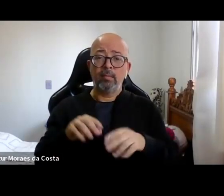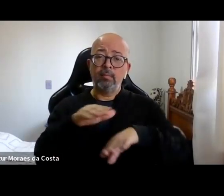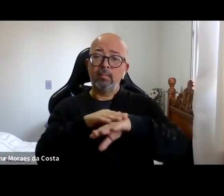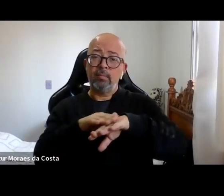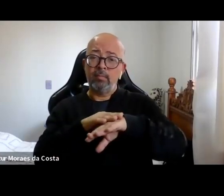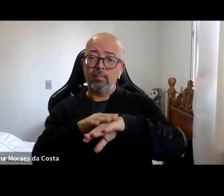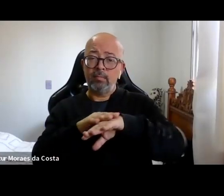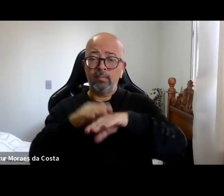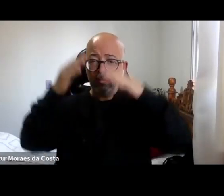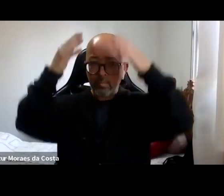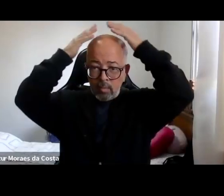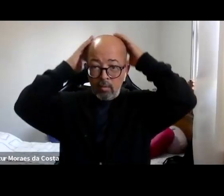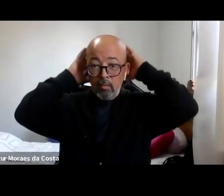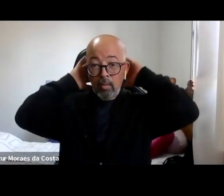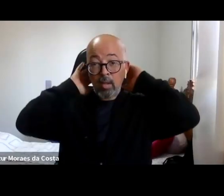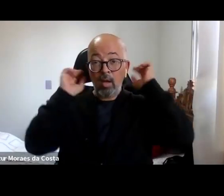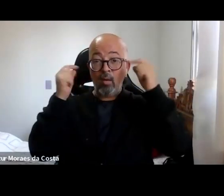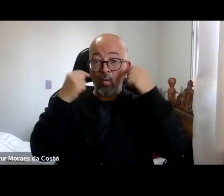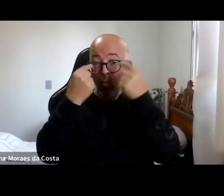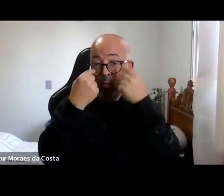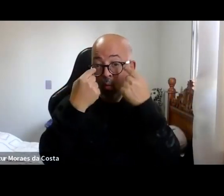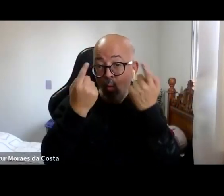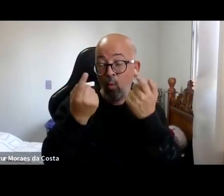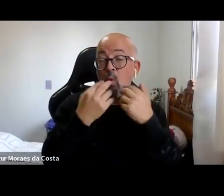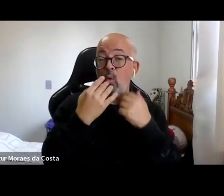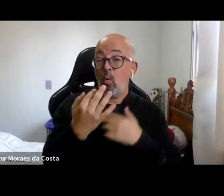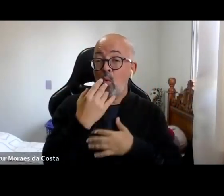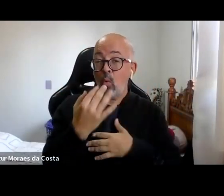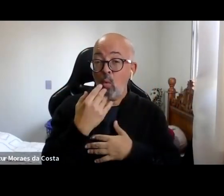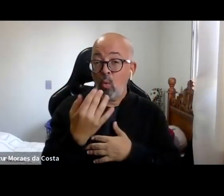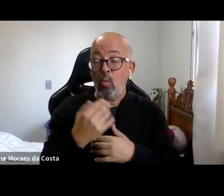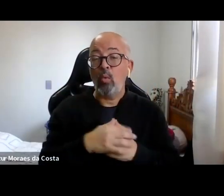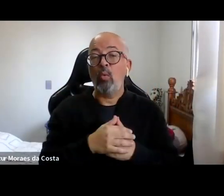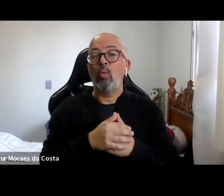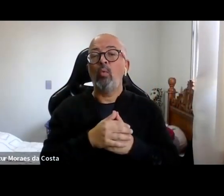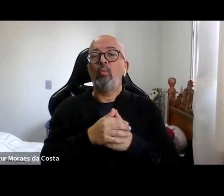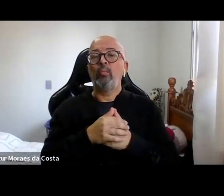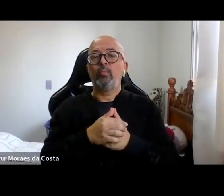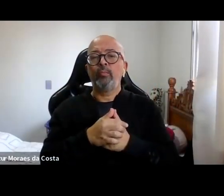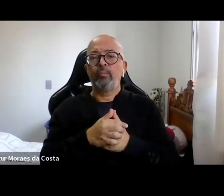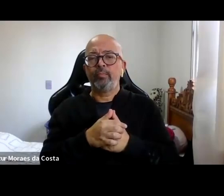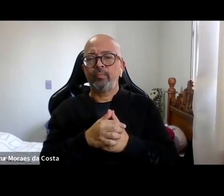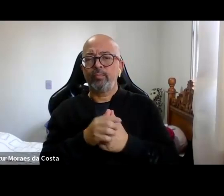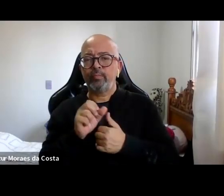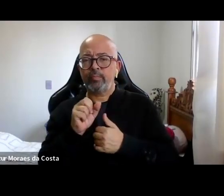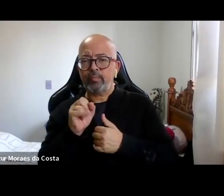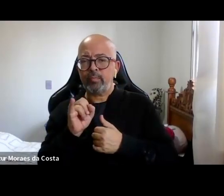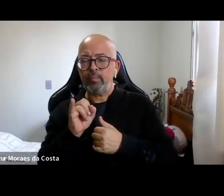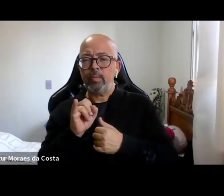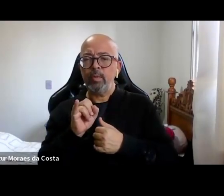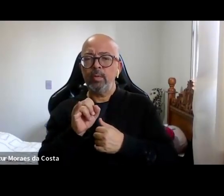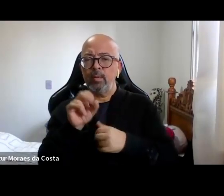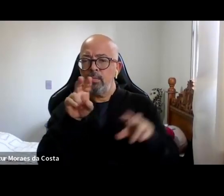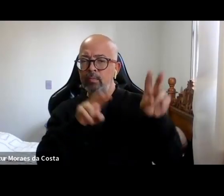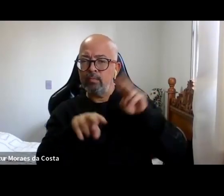ojos la contextura verdad la forma en que está vestido pero también la actitud